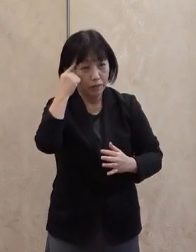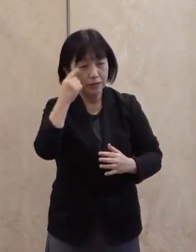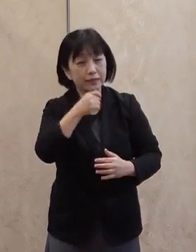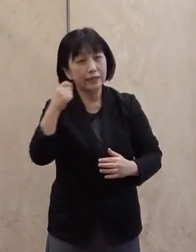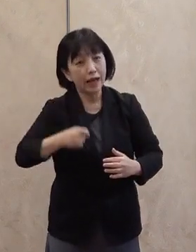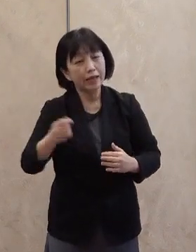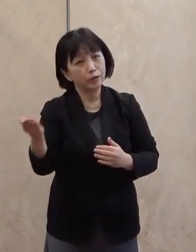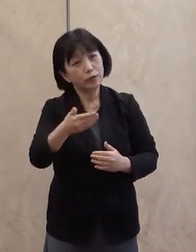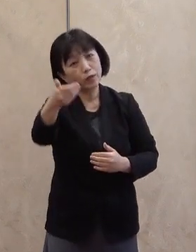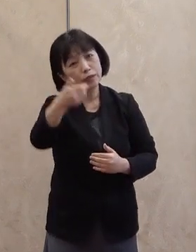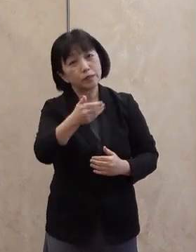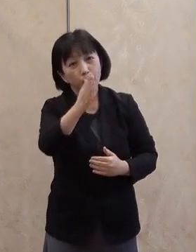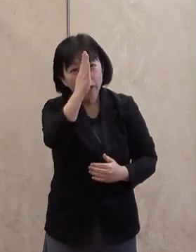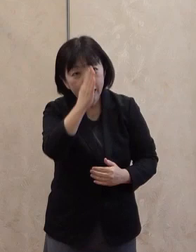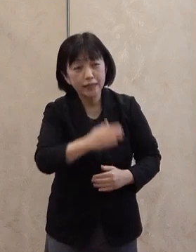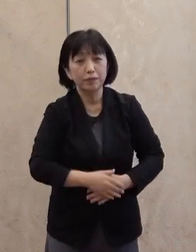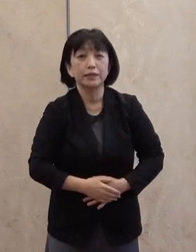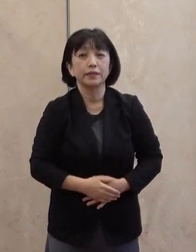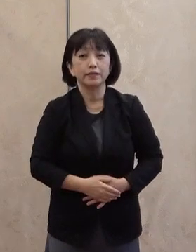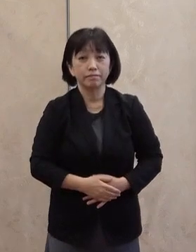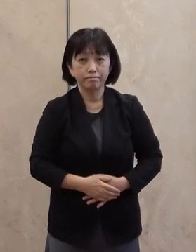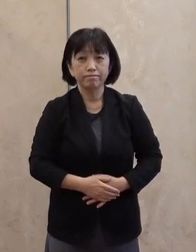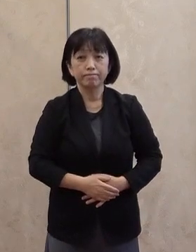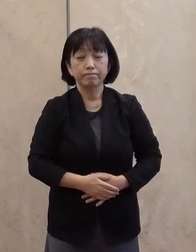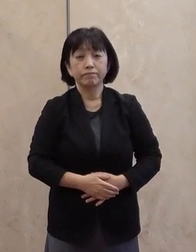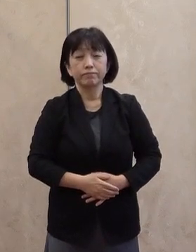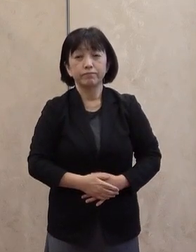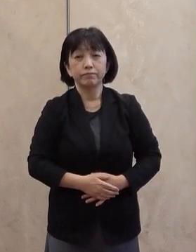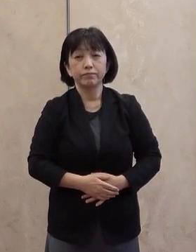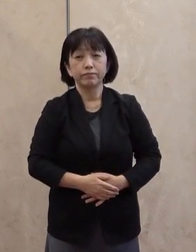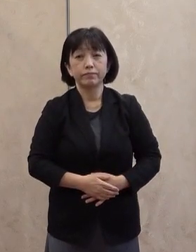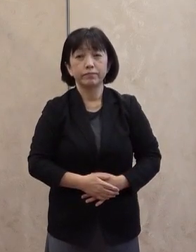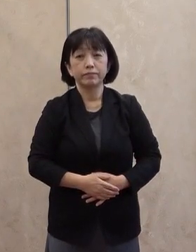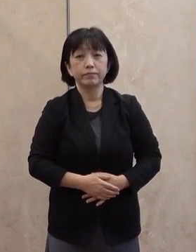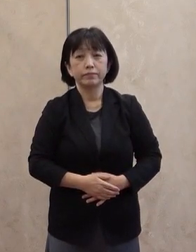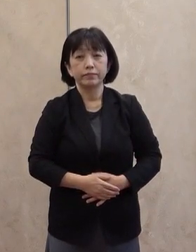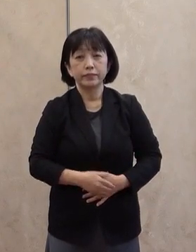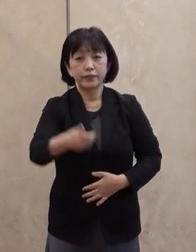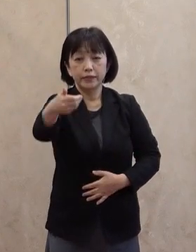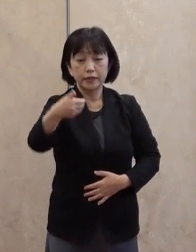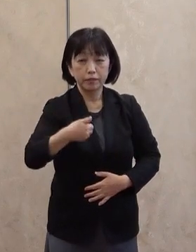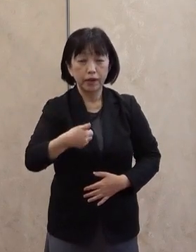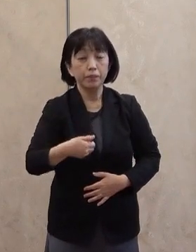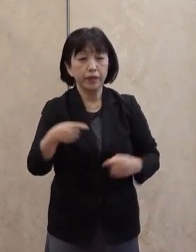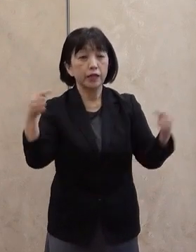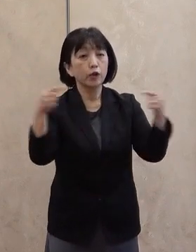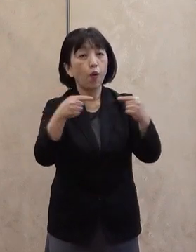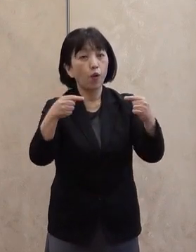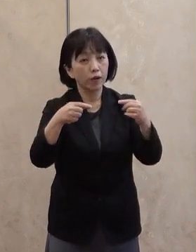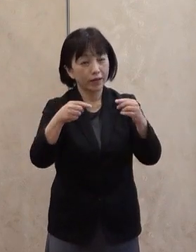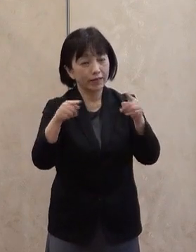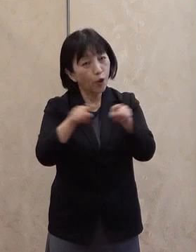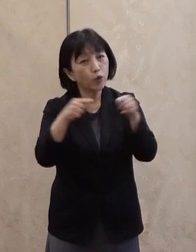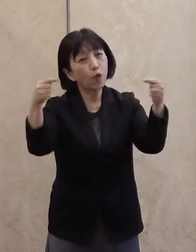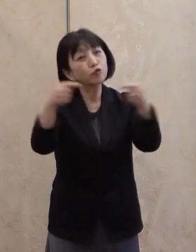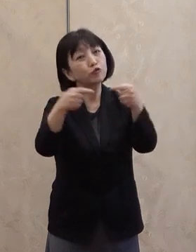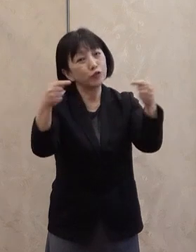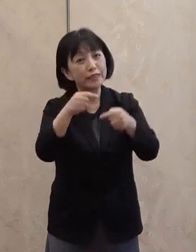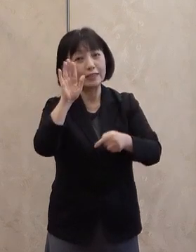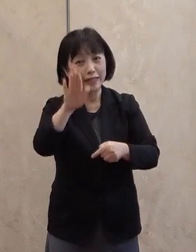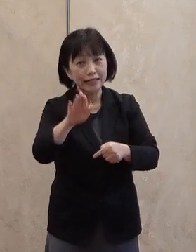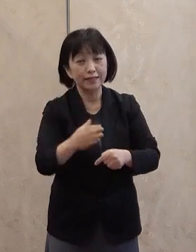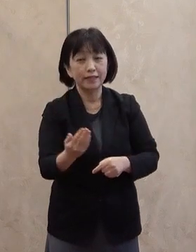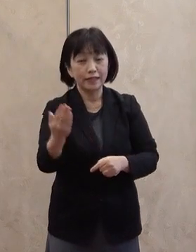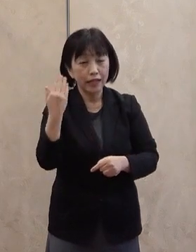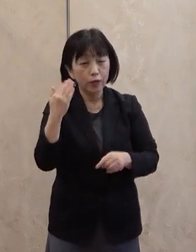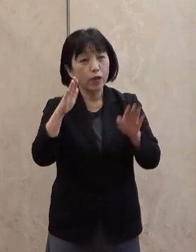します。どうしたら 共同通信の井上です。先ほど今すで